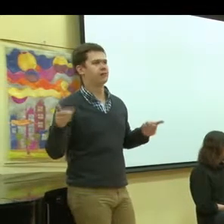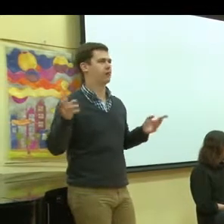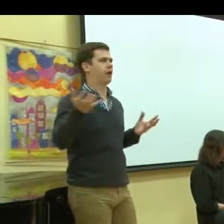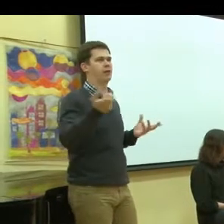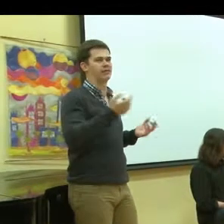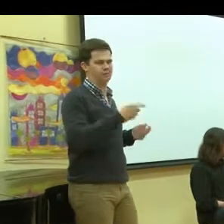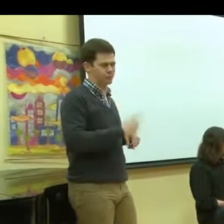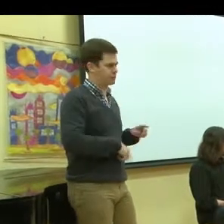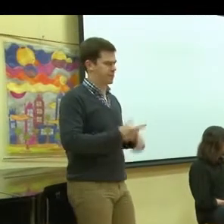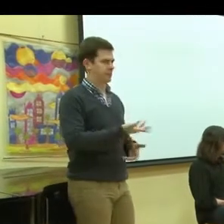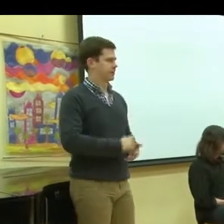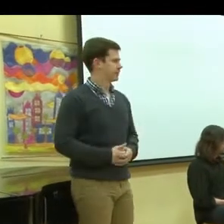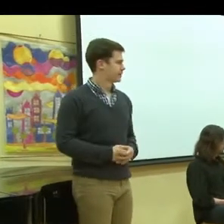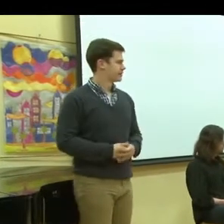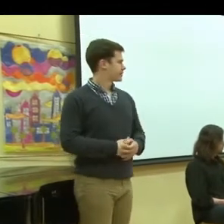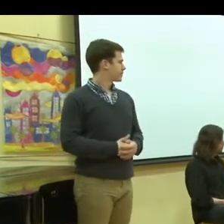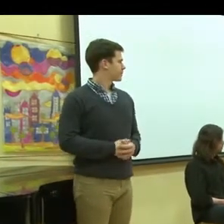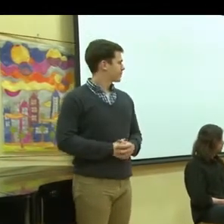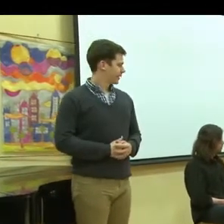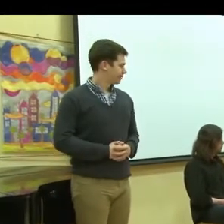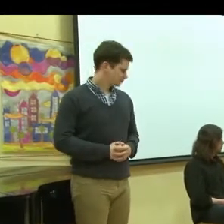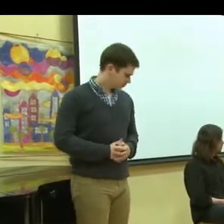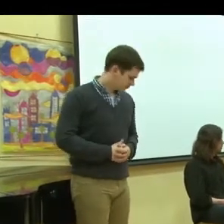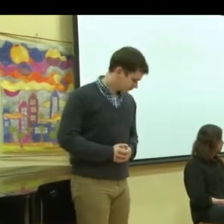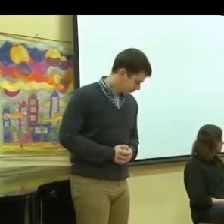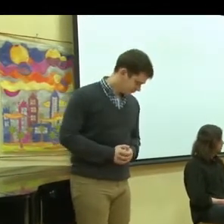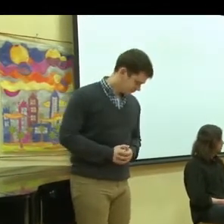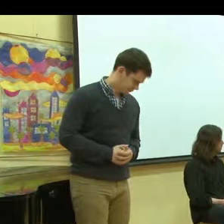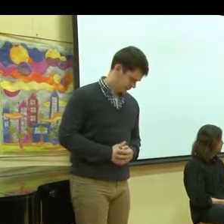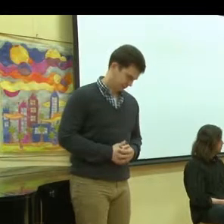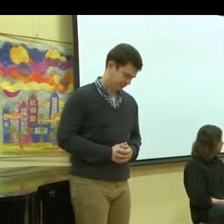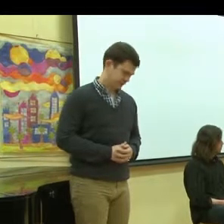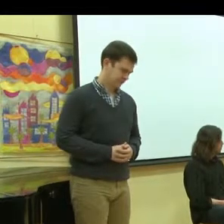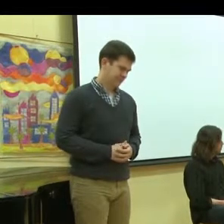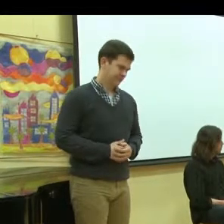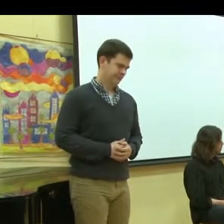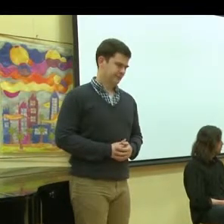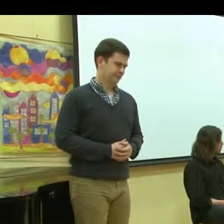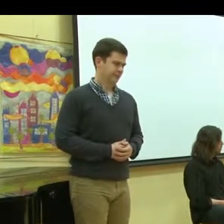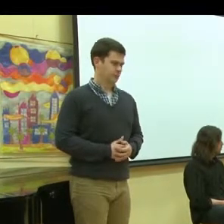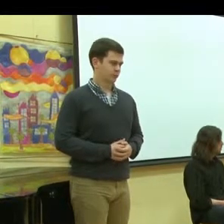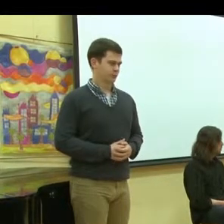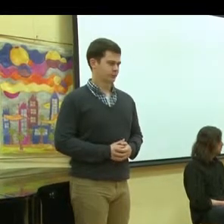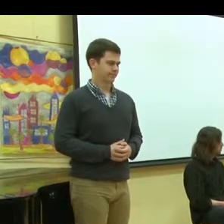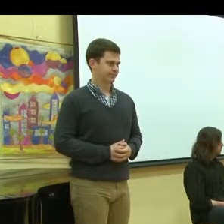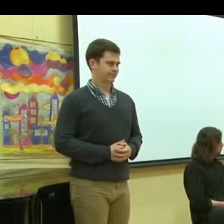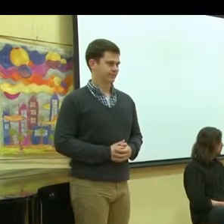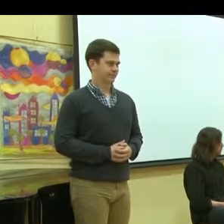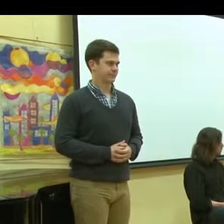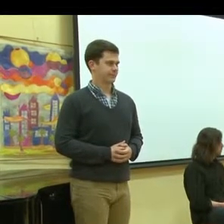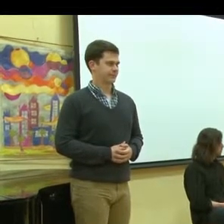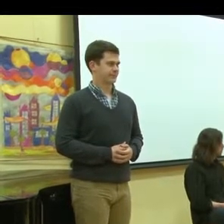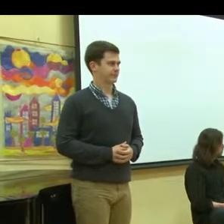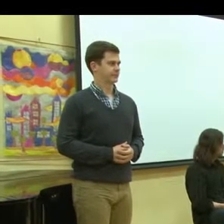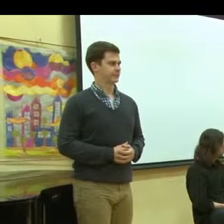nosotros, mi familia desciende particularmente casi un 100% de europeos y esos europeos son los que fueron desde